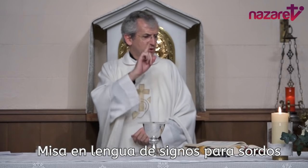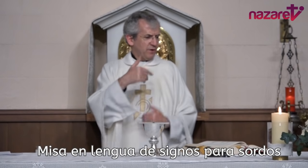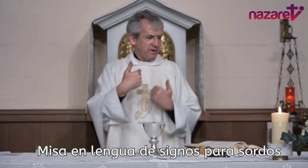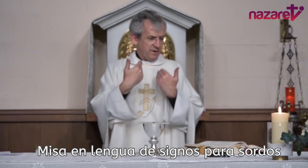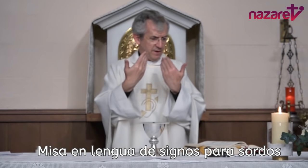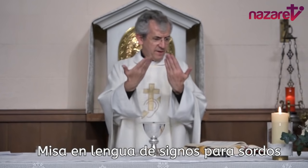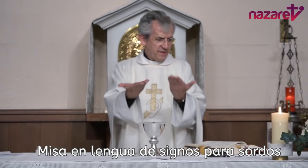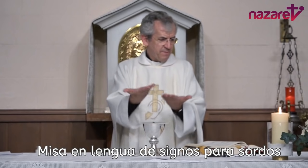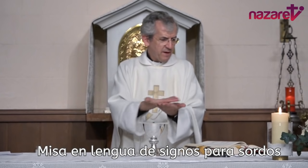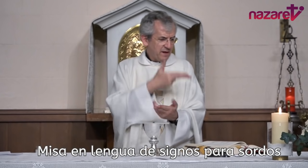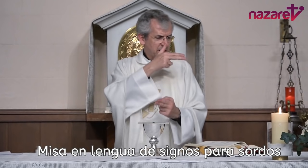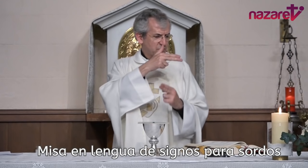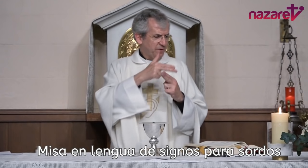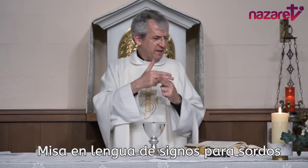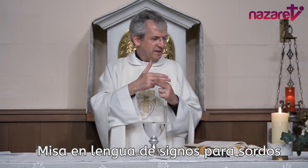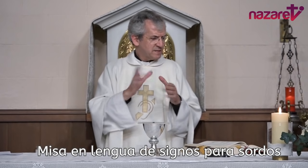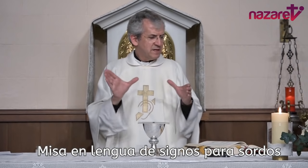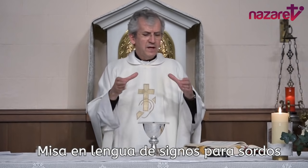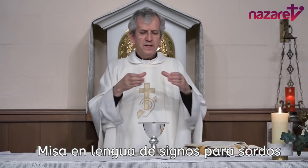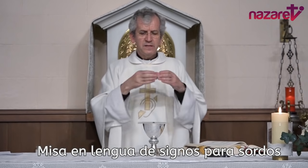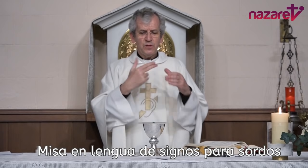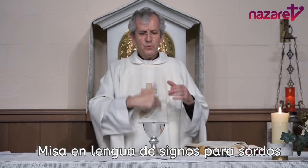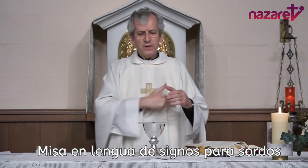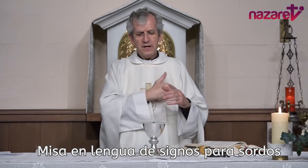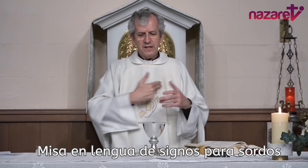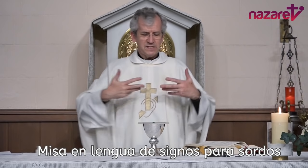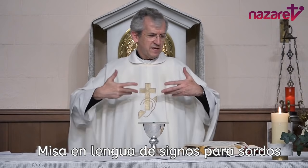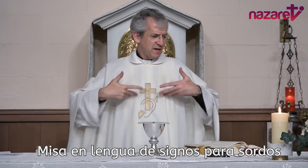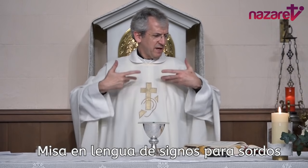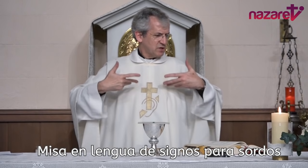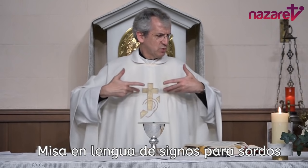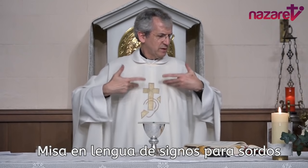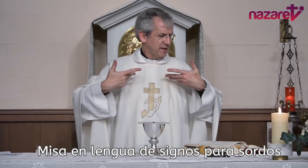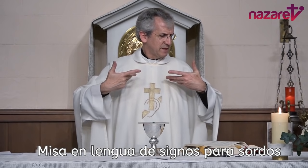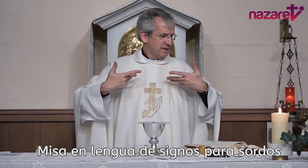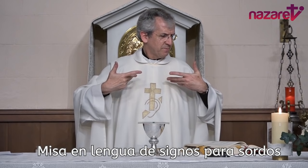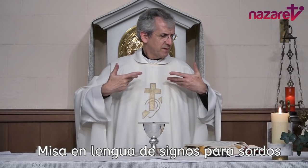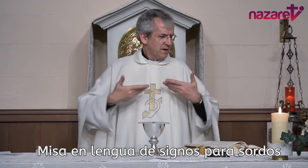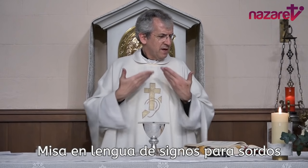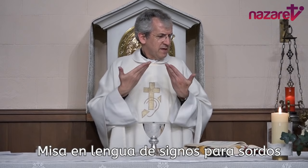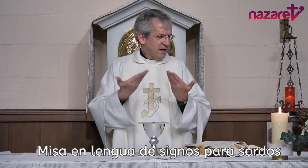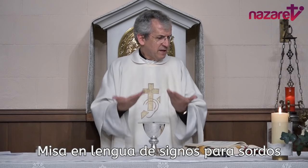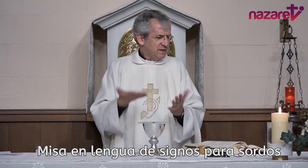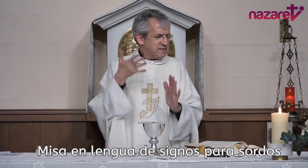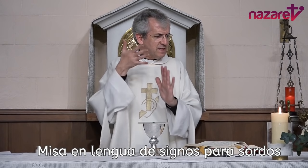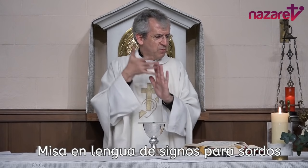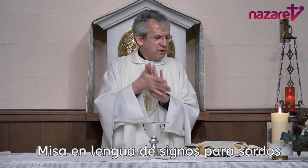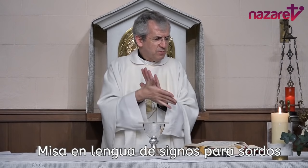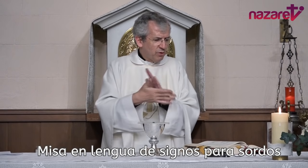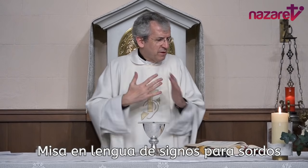Señor, recibe las ofrendas de tu Iglesia exultante, y a quien diste